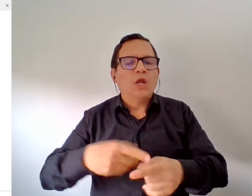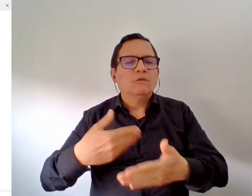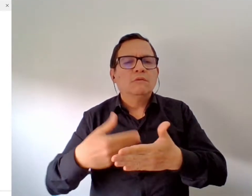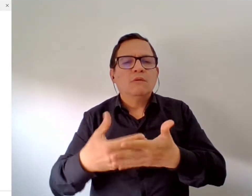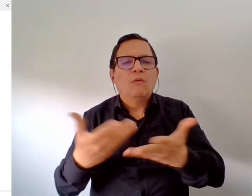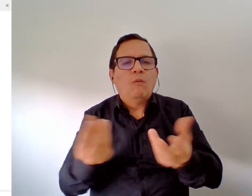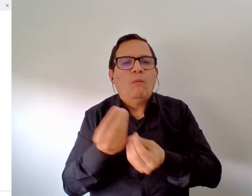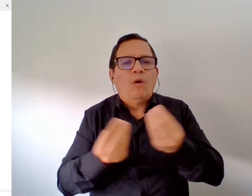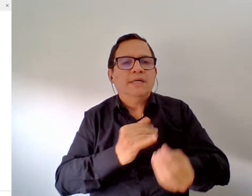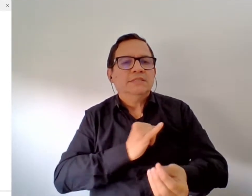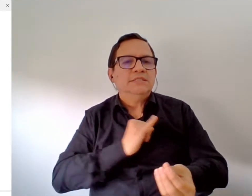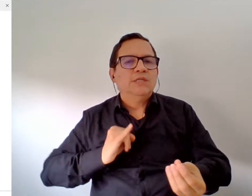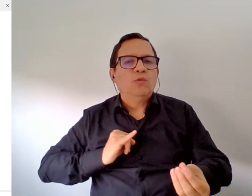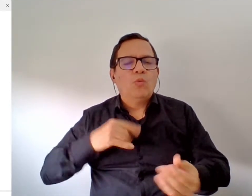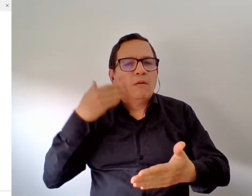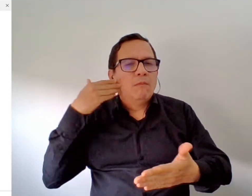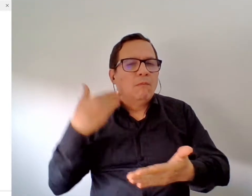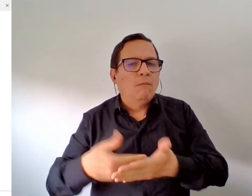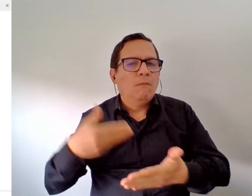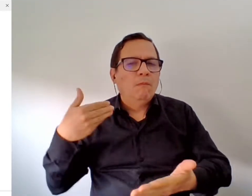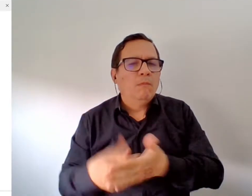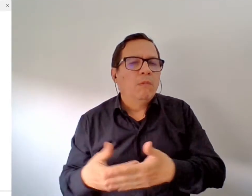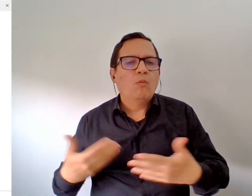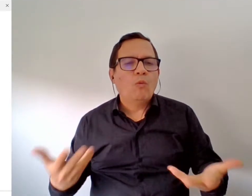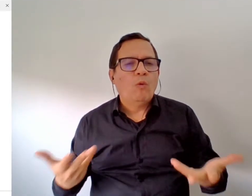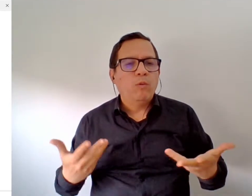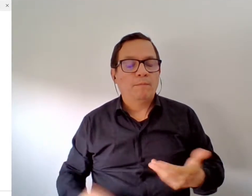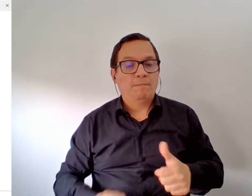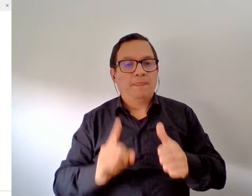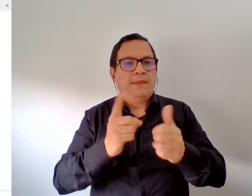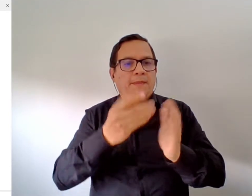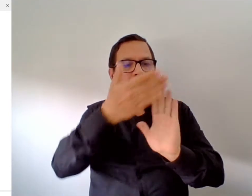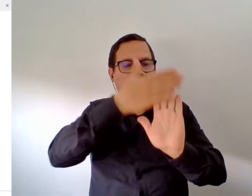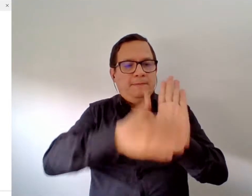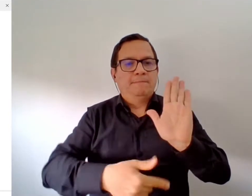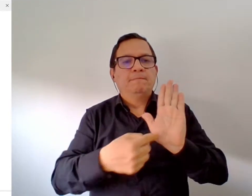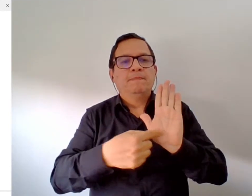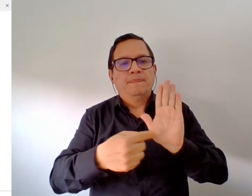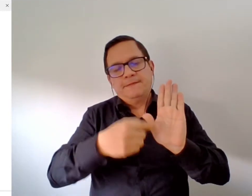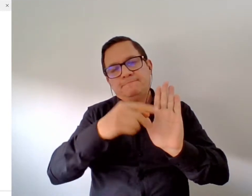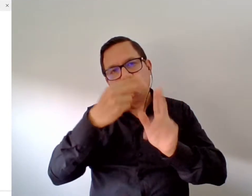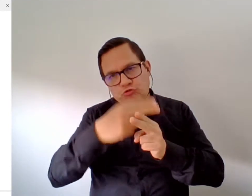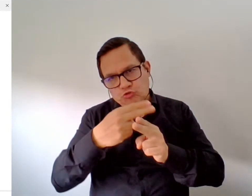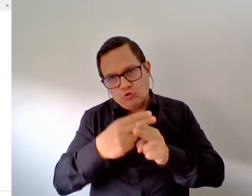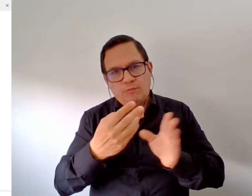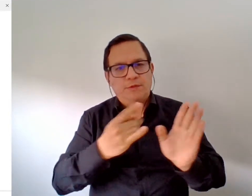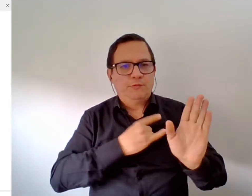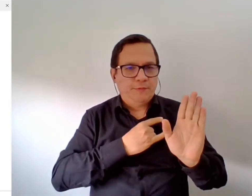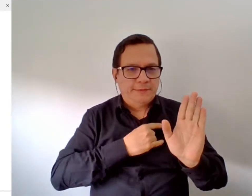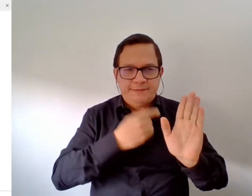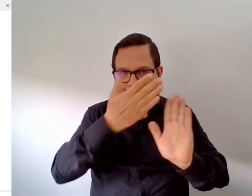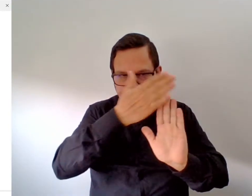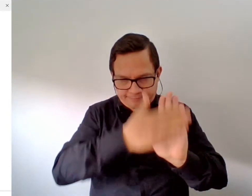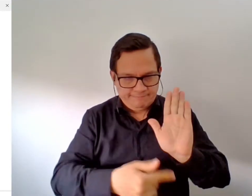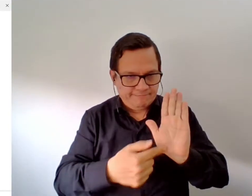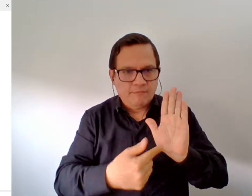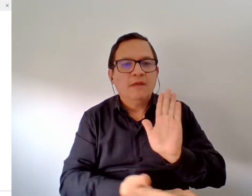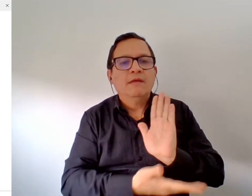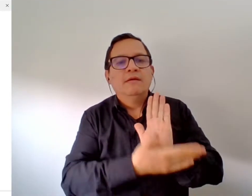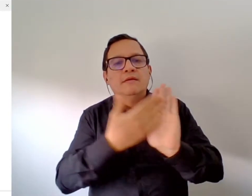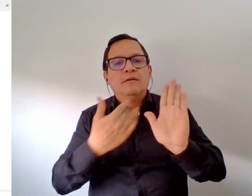de la siguiente forma. Primera página. Portada.